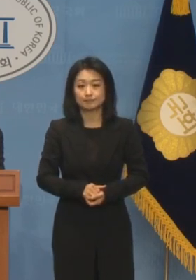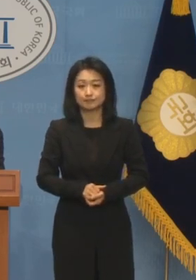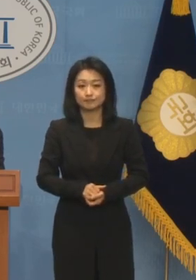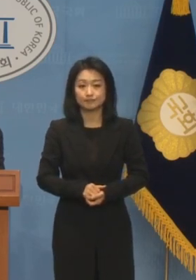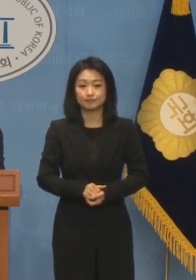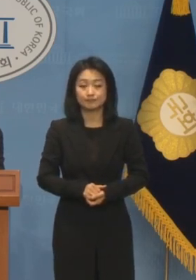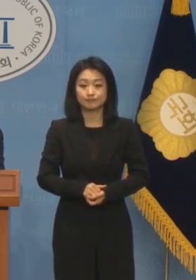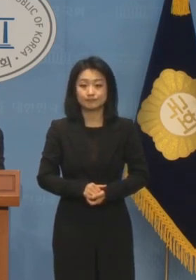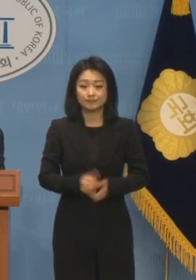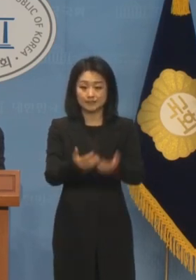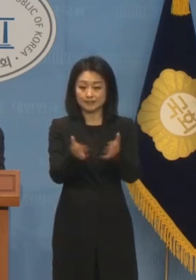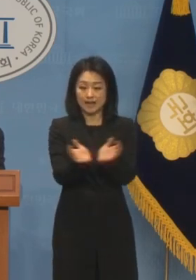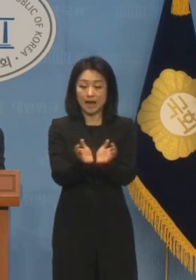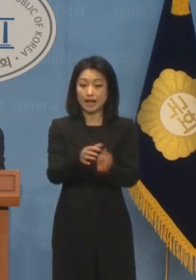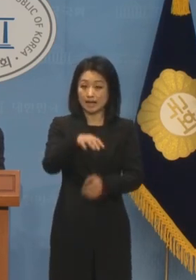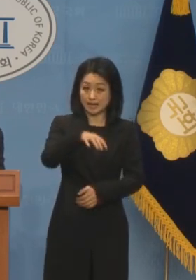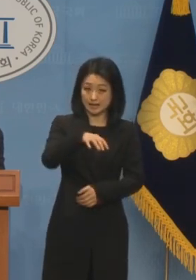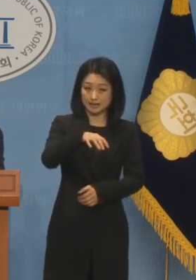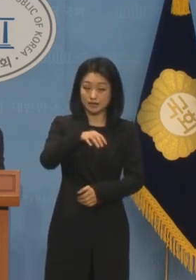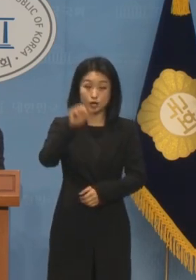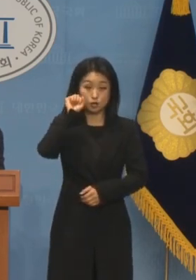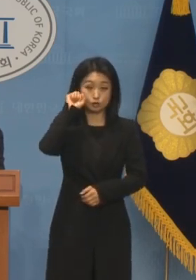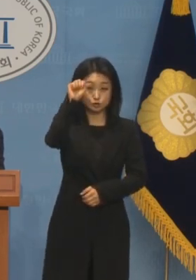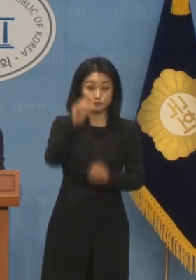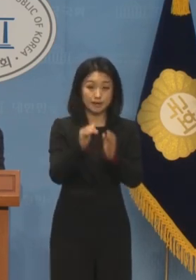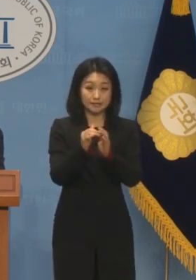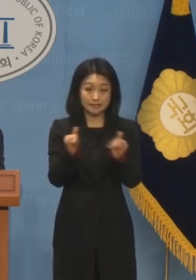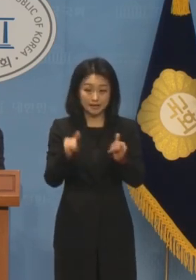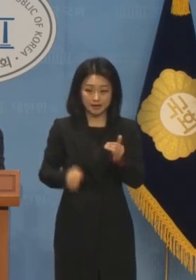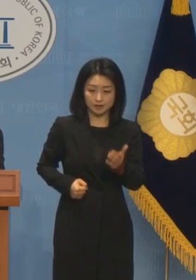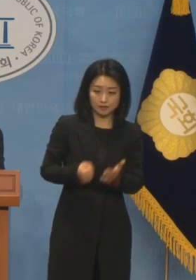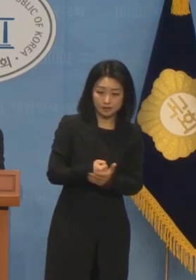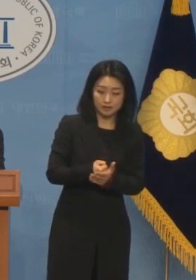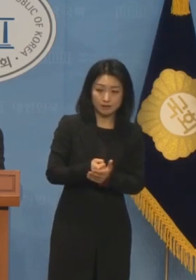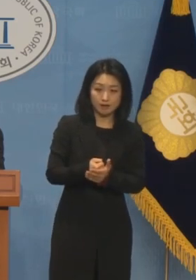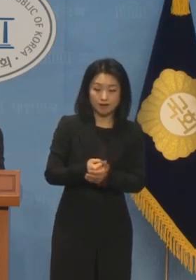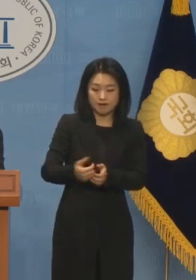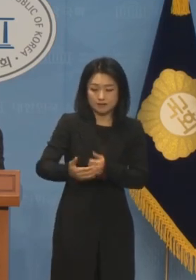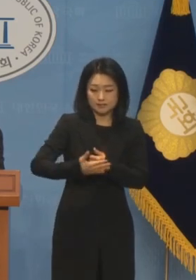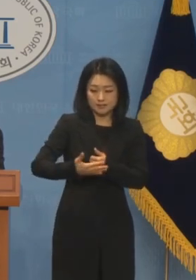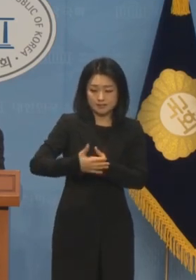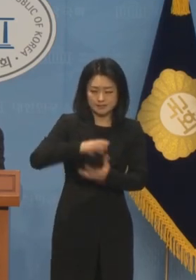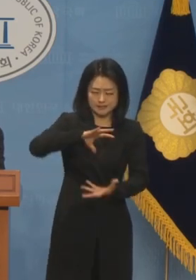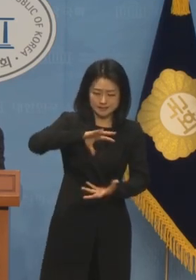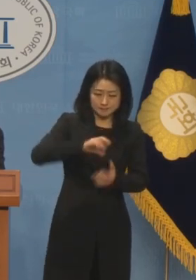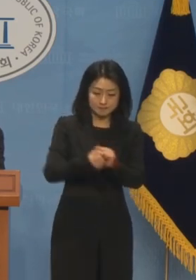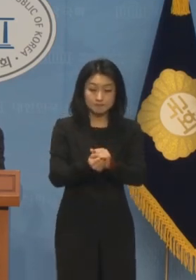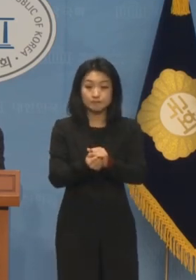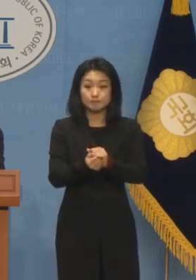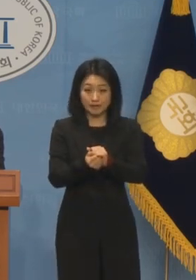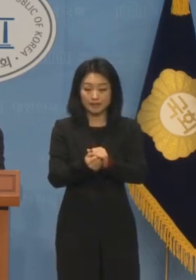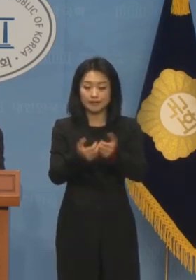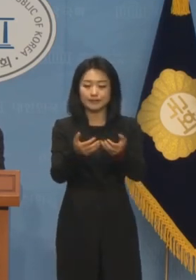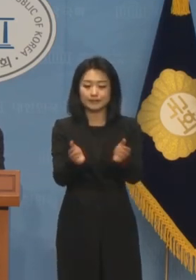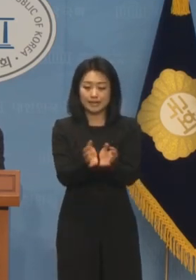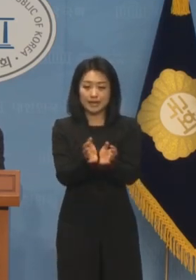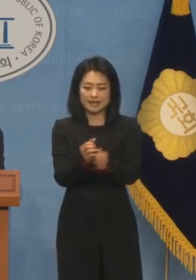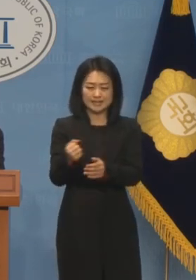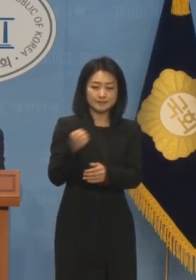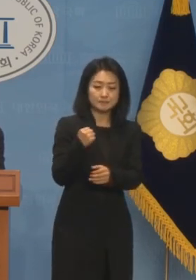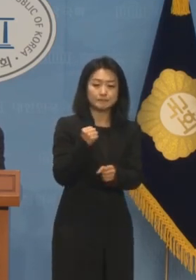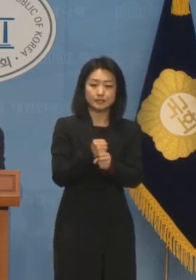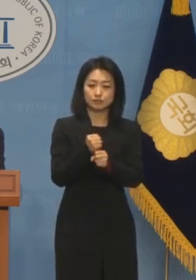이제 당은 이러한 출마자들의 용기와 소신의 힘을 응축해 당의 저력으로